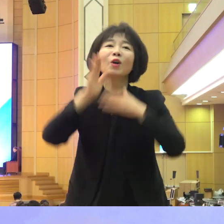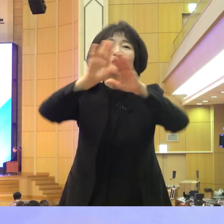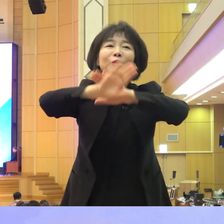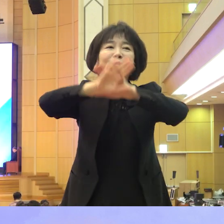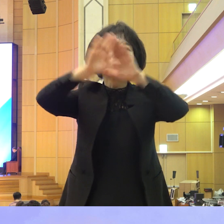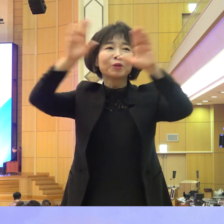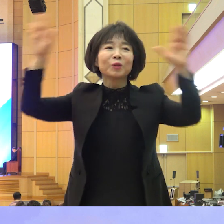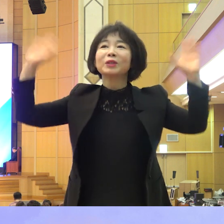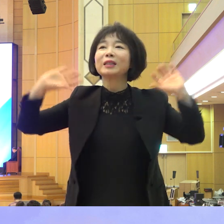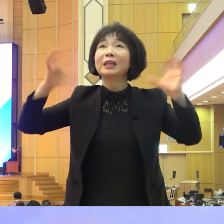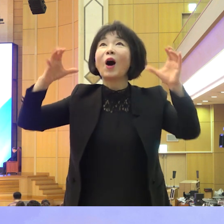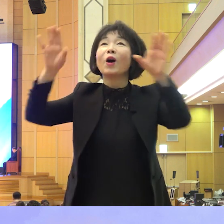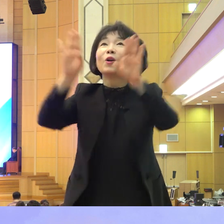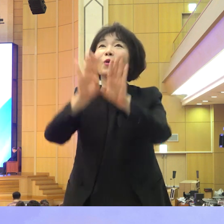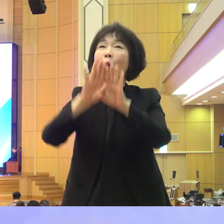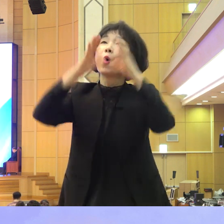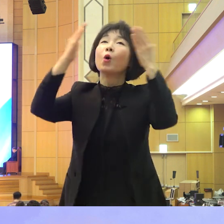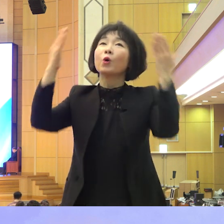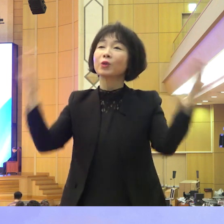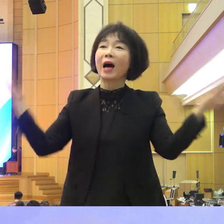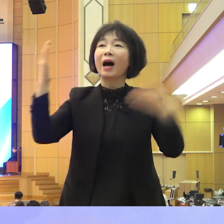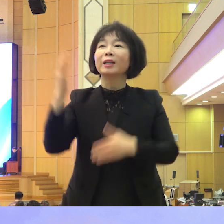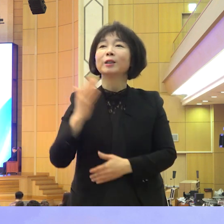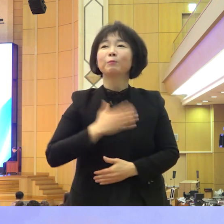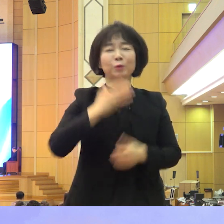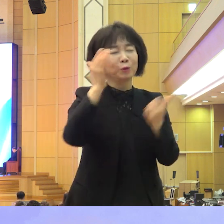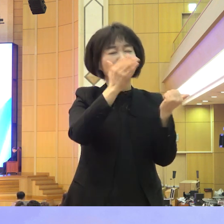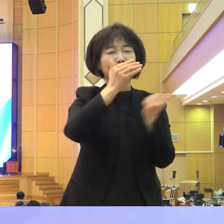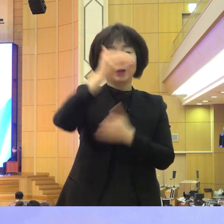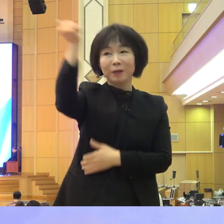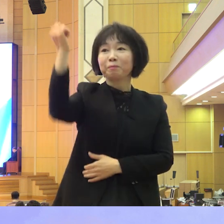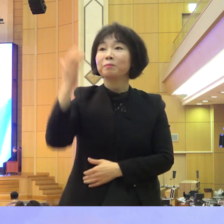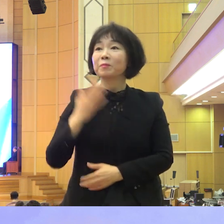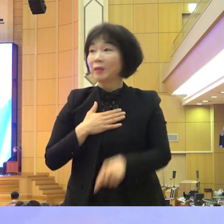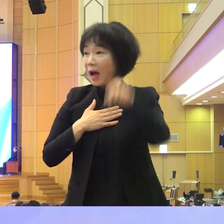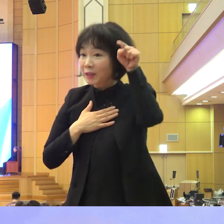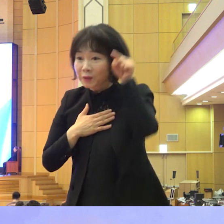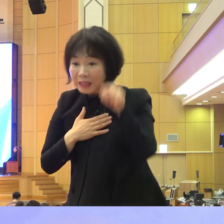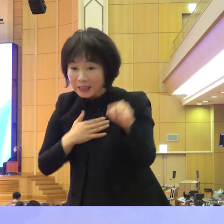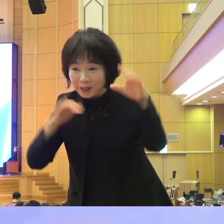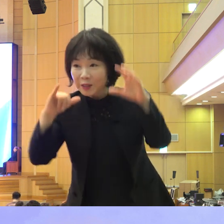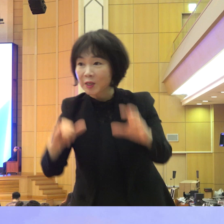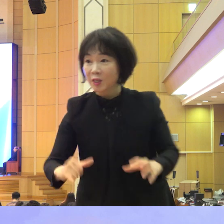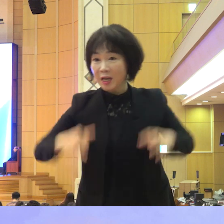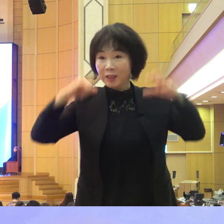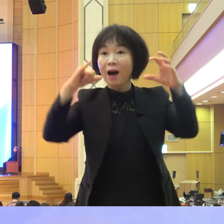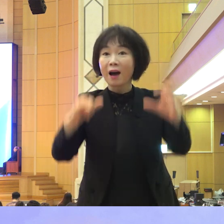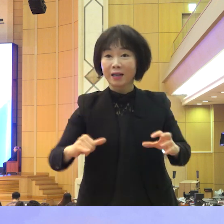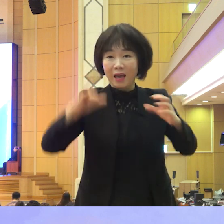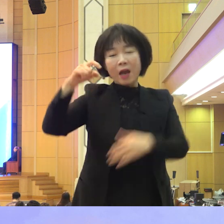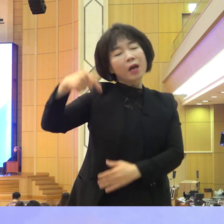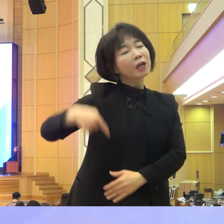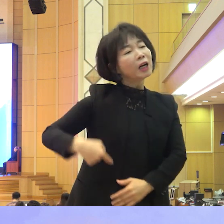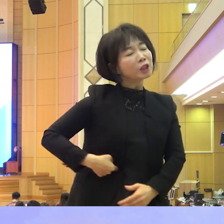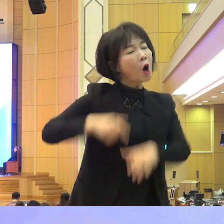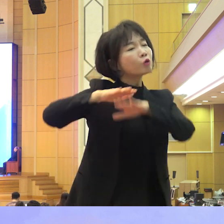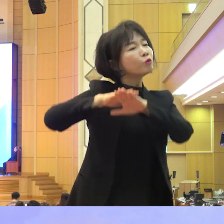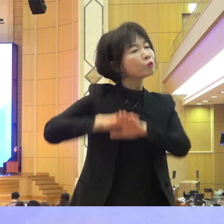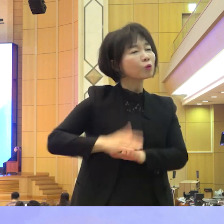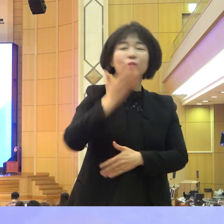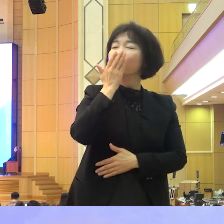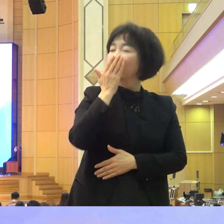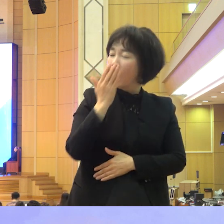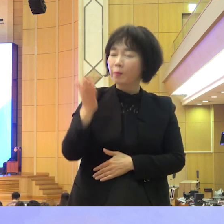저 천국 문을 열고 나를 부르리. 나는 이 세상에